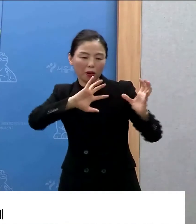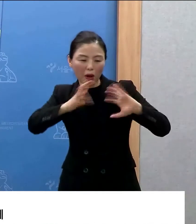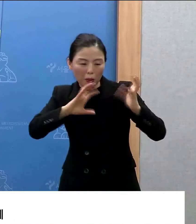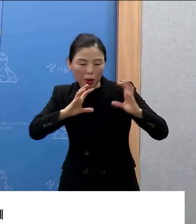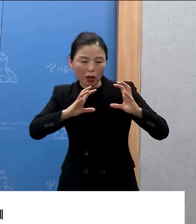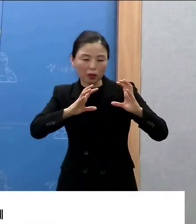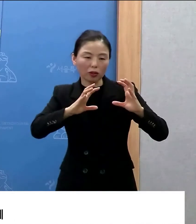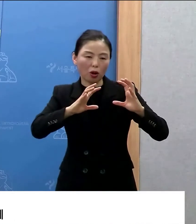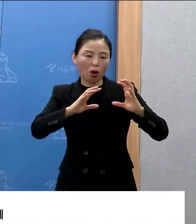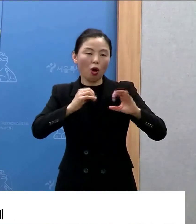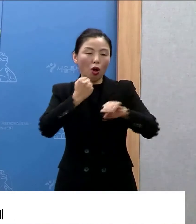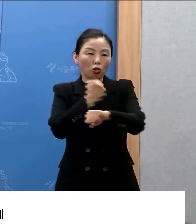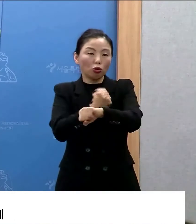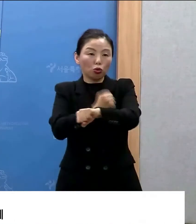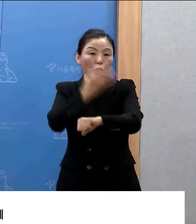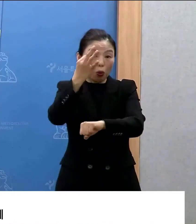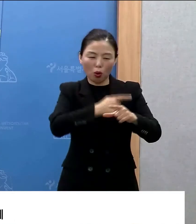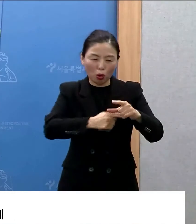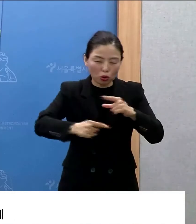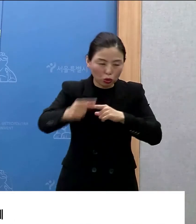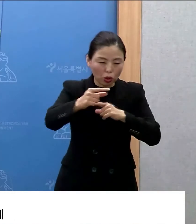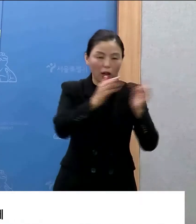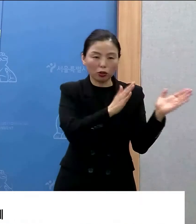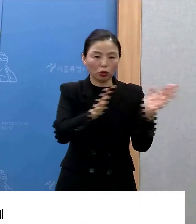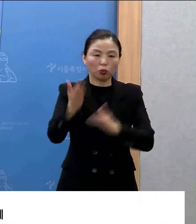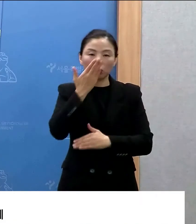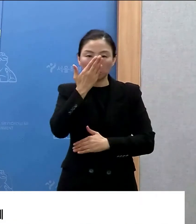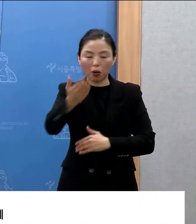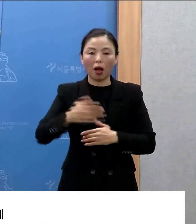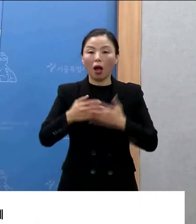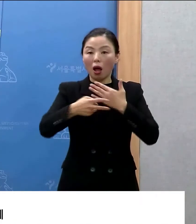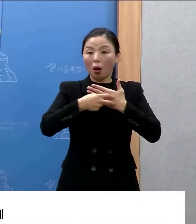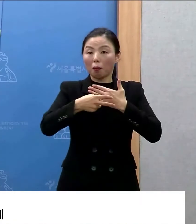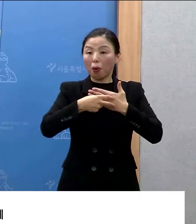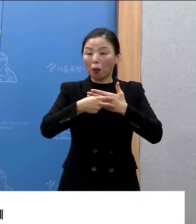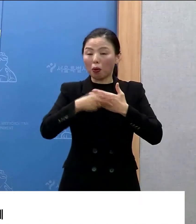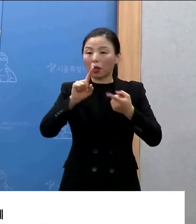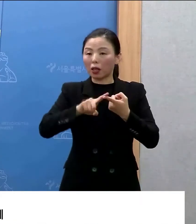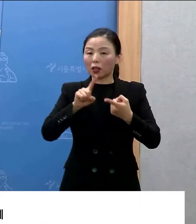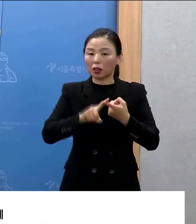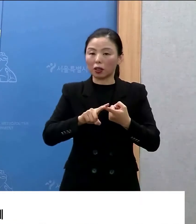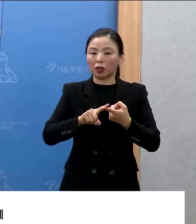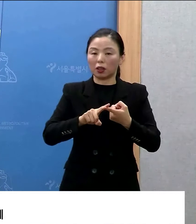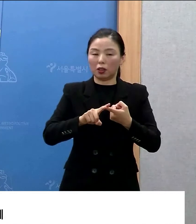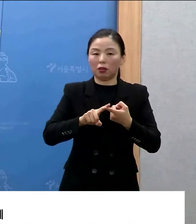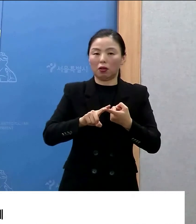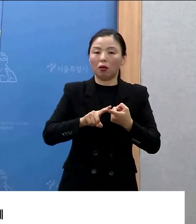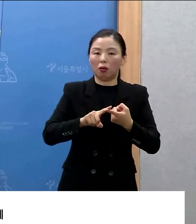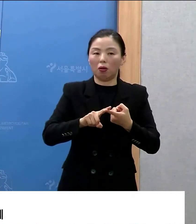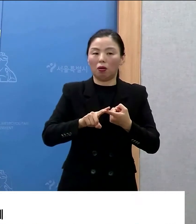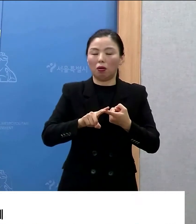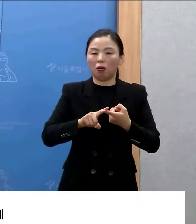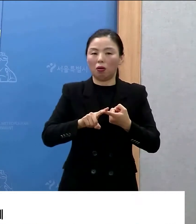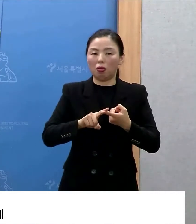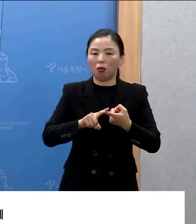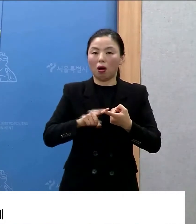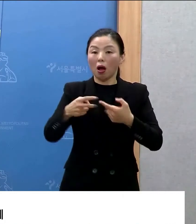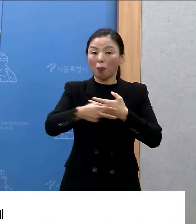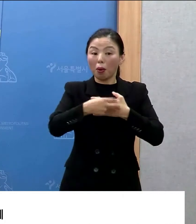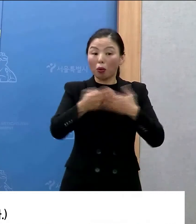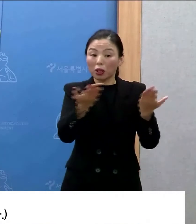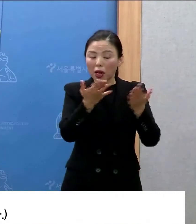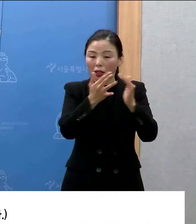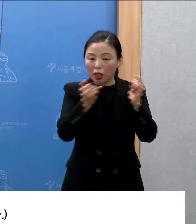것들이 정리되면 좀 더 지원을 할 것 같습니다. 갑자기 이제 의료 인력을 확보하는 것은 쉽지 않기